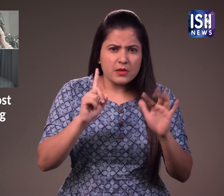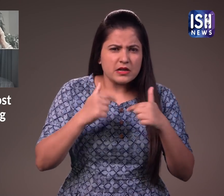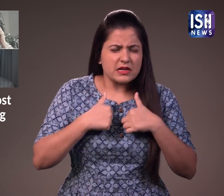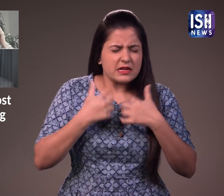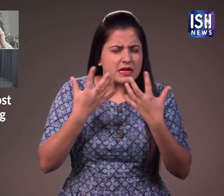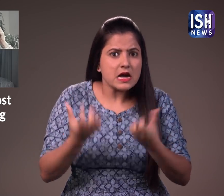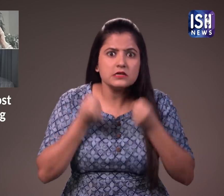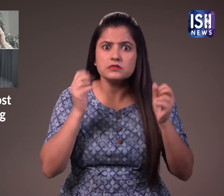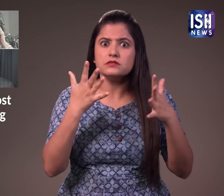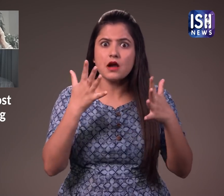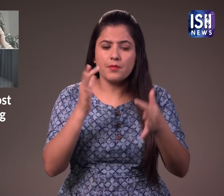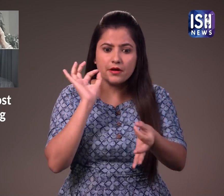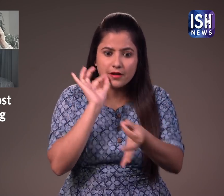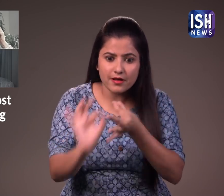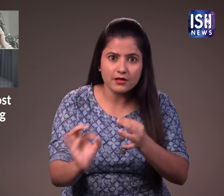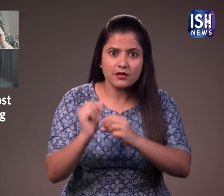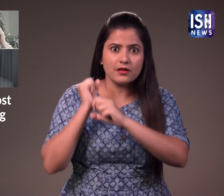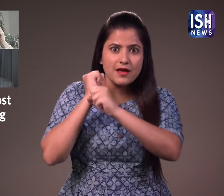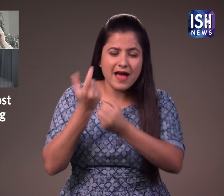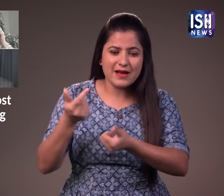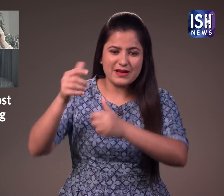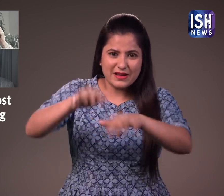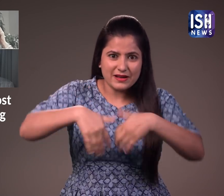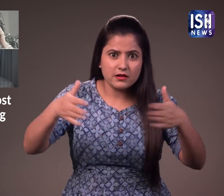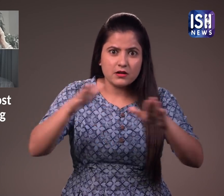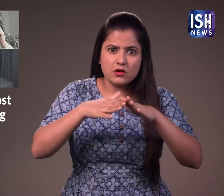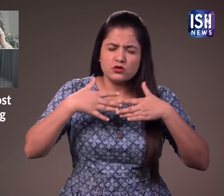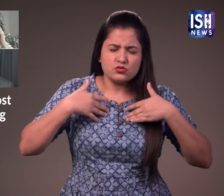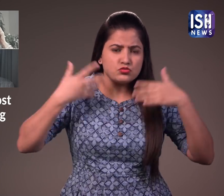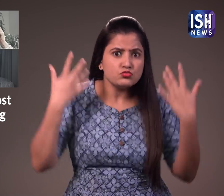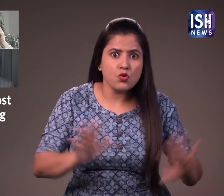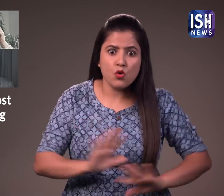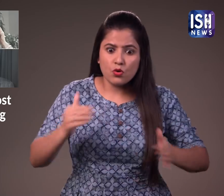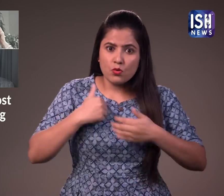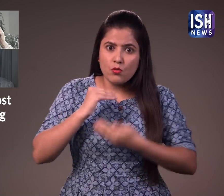जरुवत नहीं पढ़नी चाहिए ये सबसे कुरूर तासिद्यों में से एक है